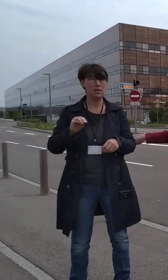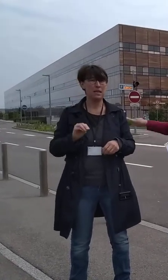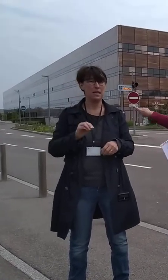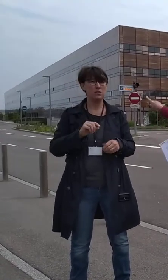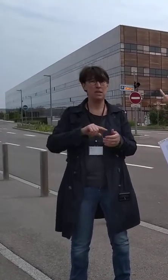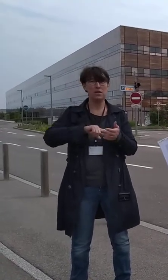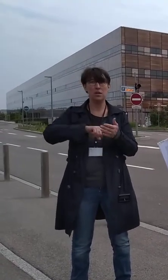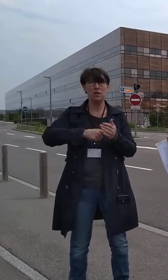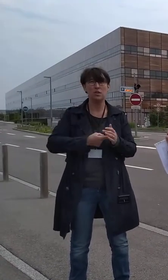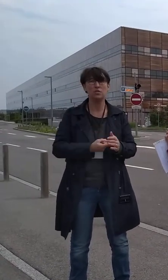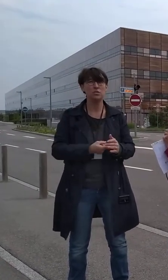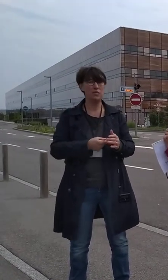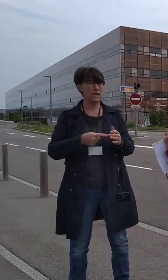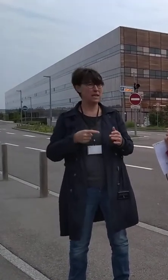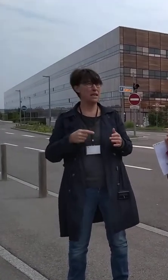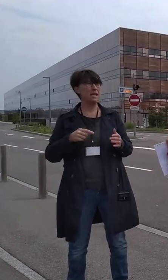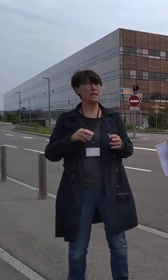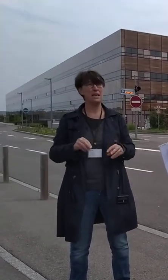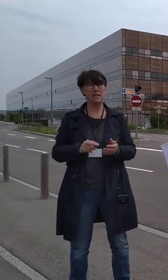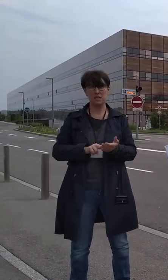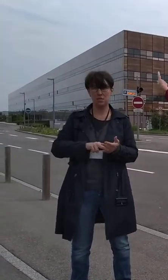et tous les soignants se